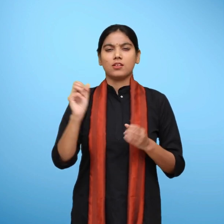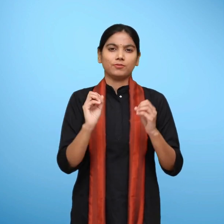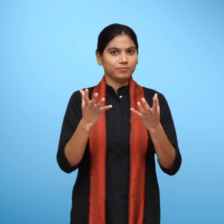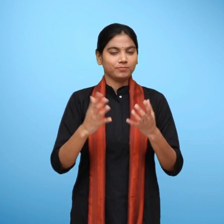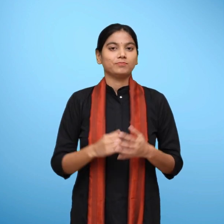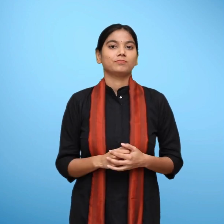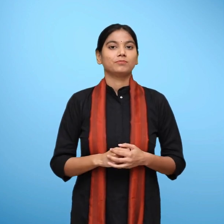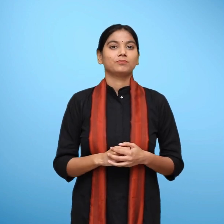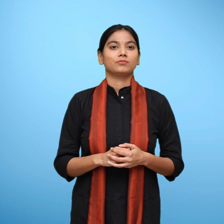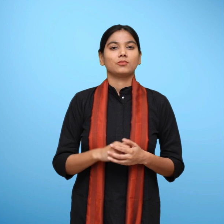बताइए